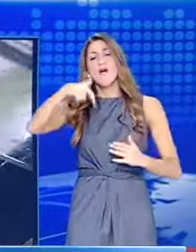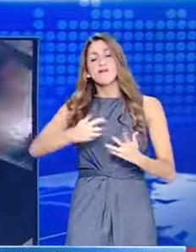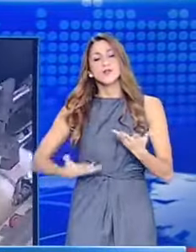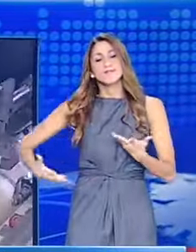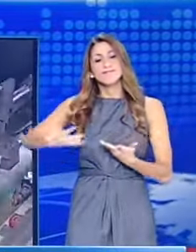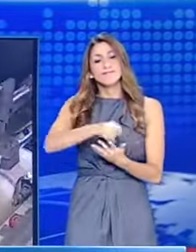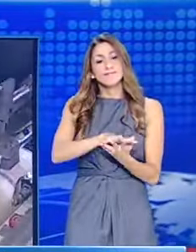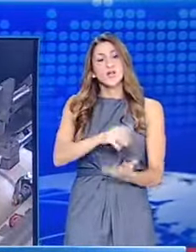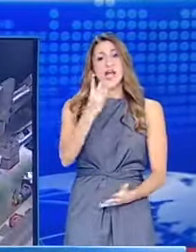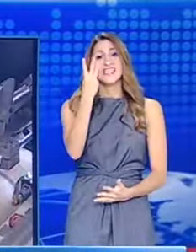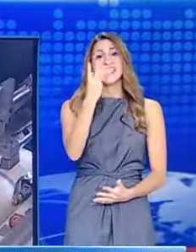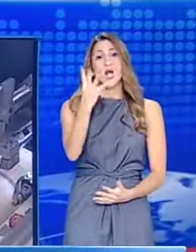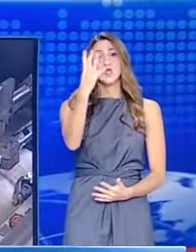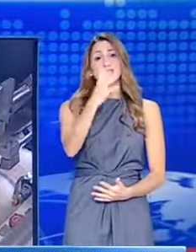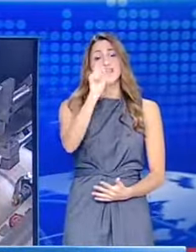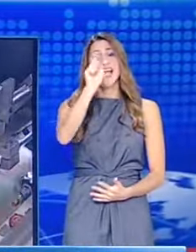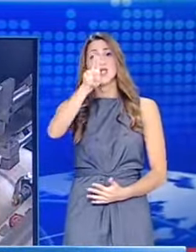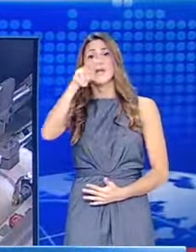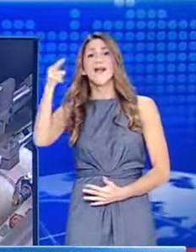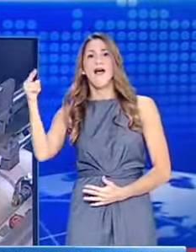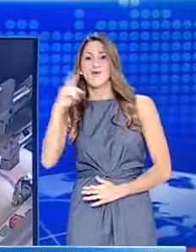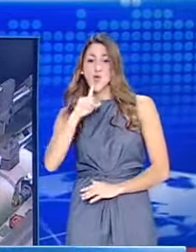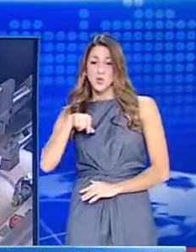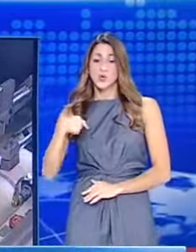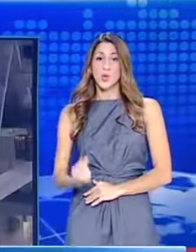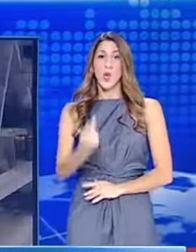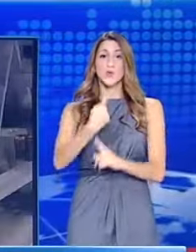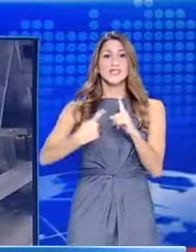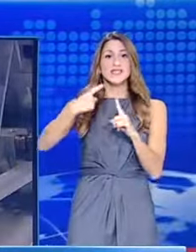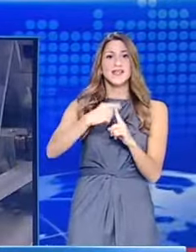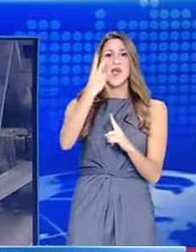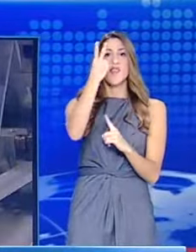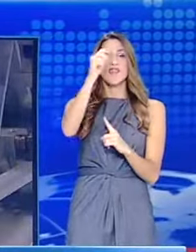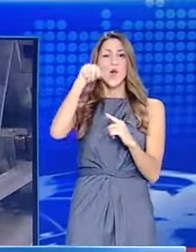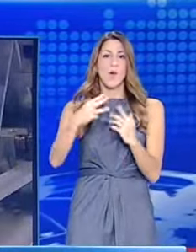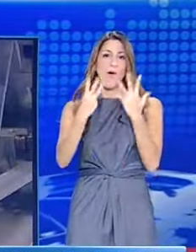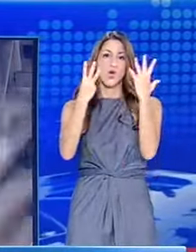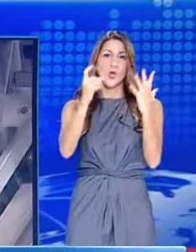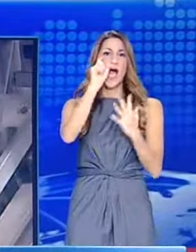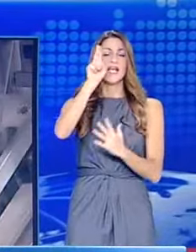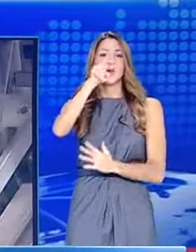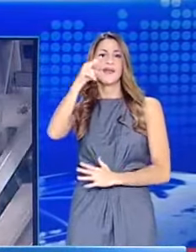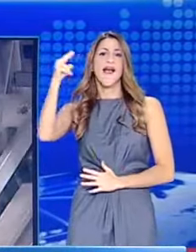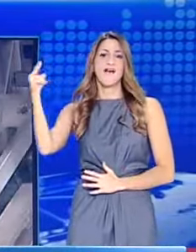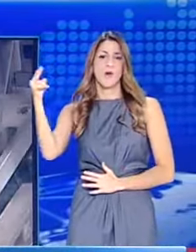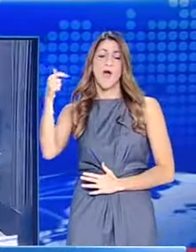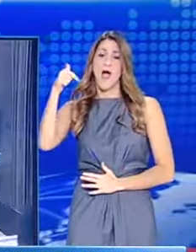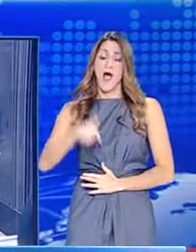δισεκατομμυρίων ε για την επόμενη χρονιά προβλέπει το προσχέδιο προϋπολογισμού του 2014 που κατατίθεται στη βουλή